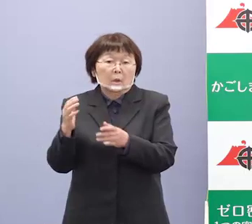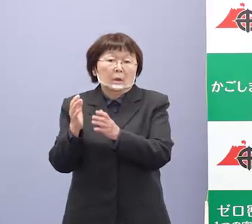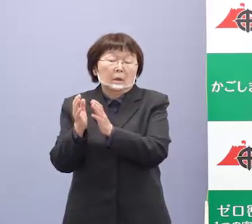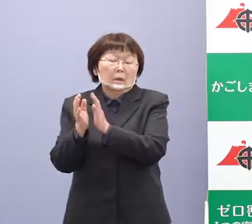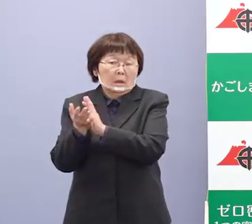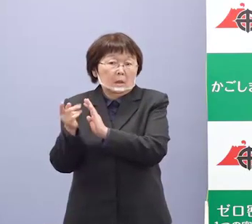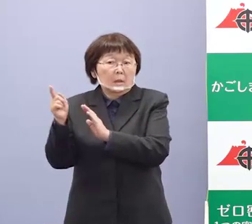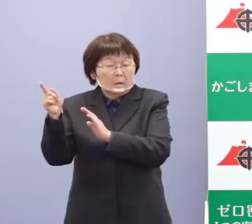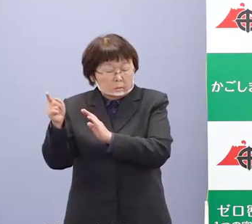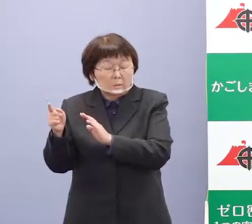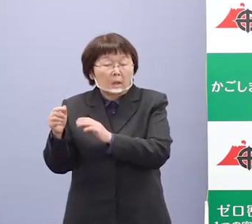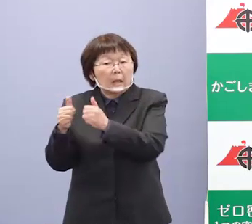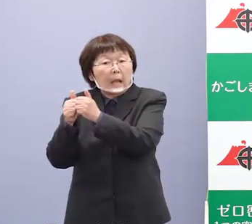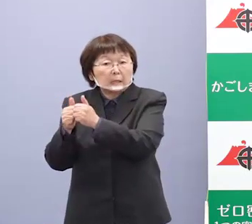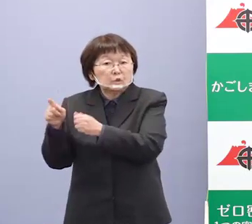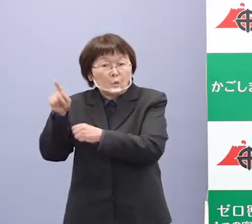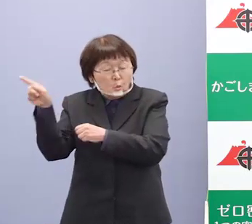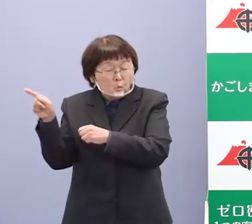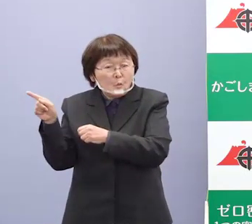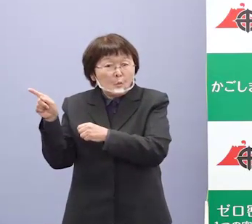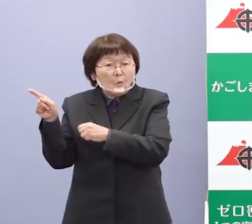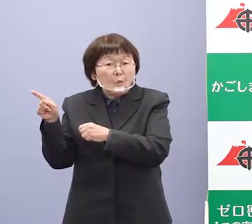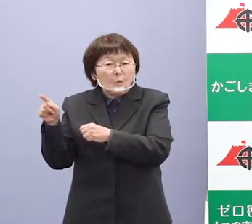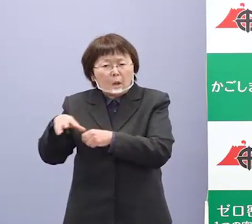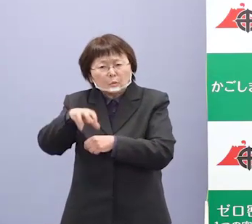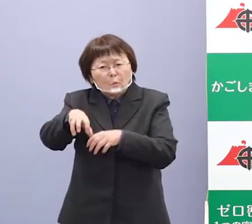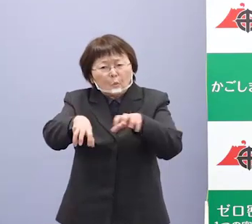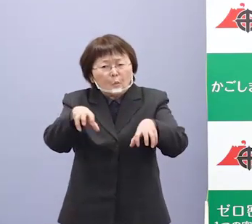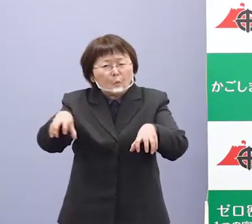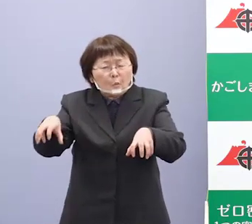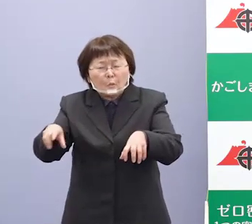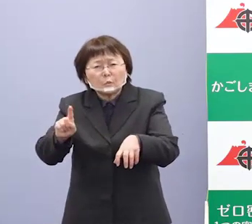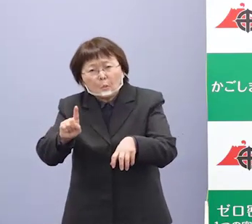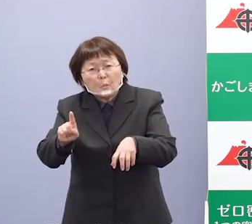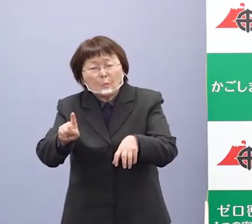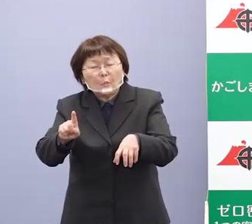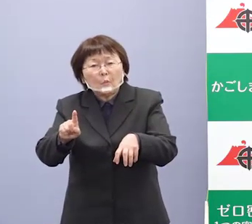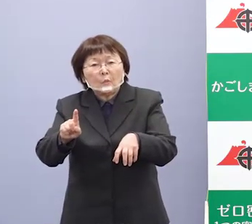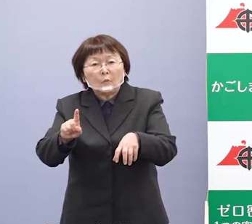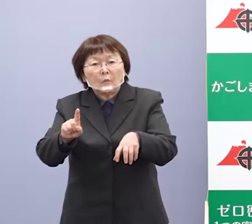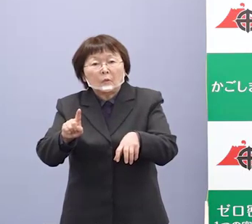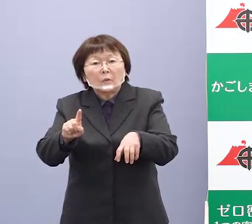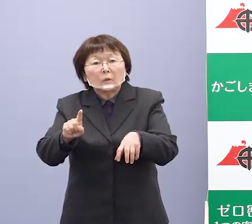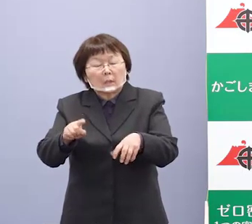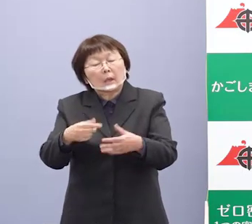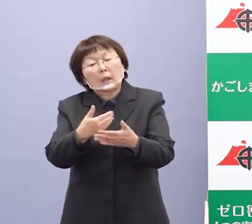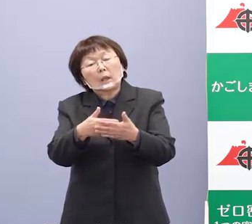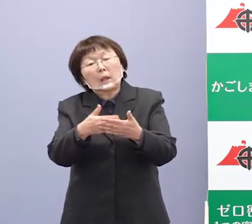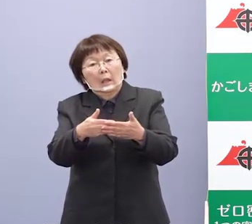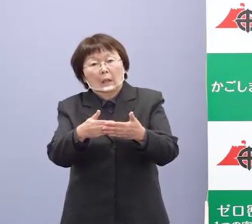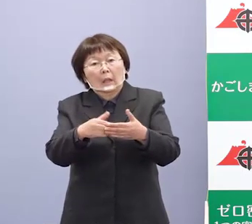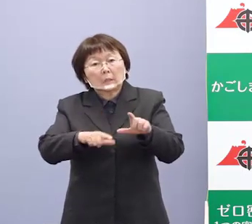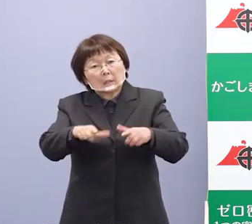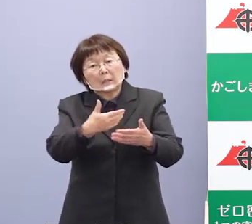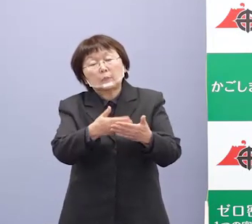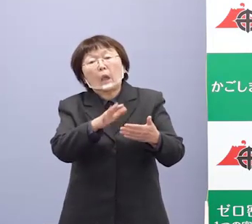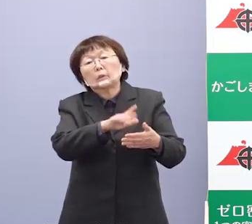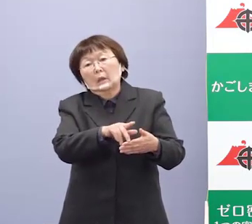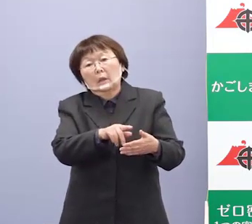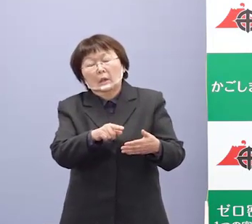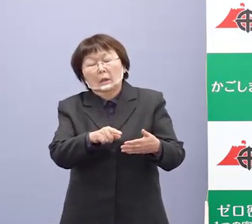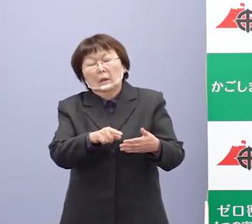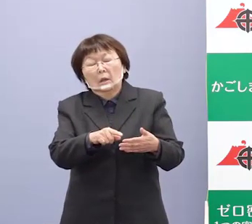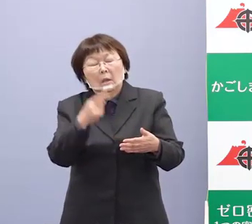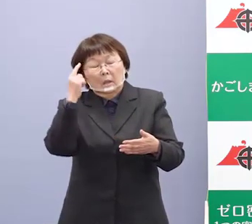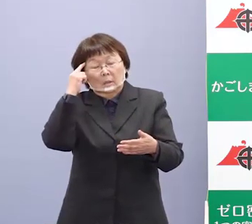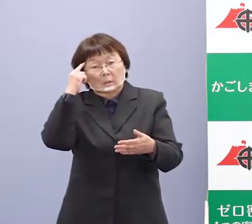議所さんなどが一体となって、どのエリアにどういう機能を導入したいといった絵を描いたことがあったように記憶をしております。しかし